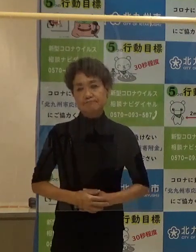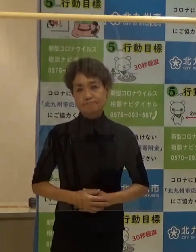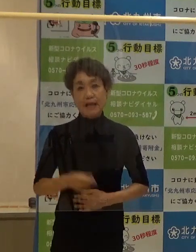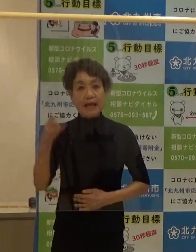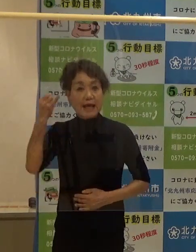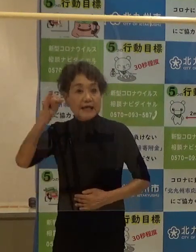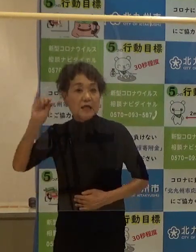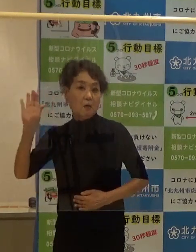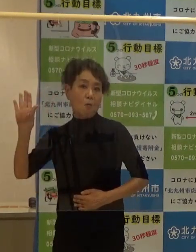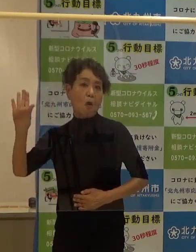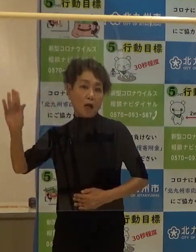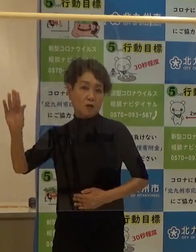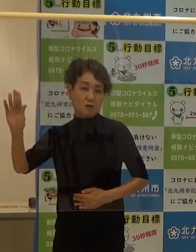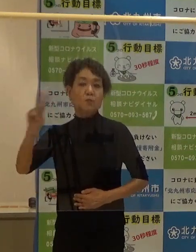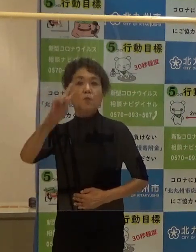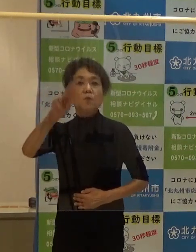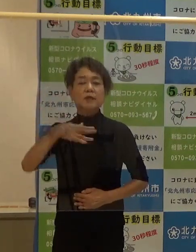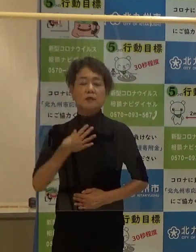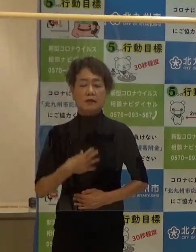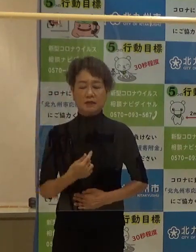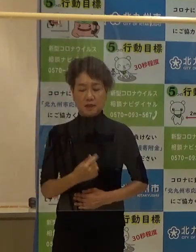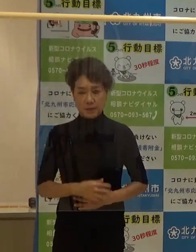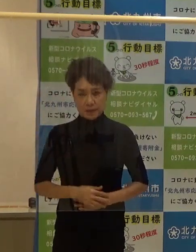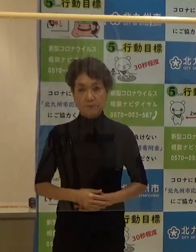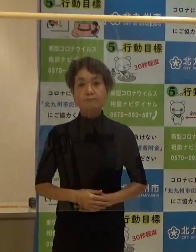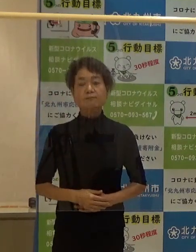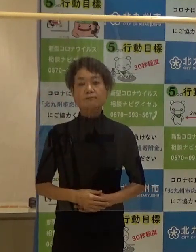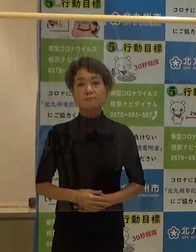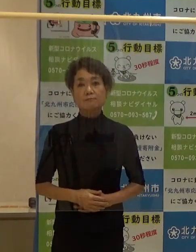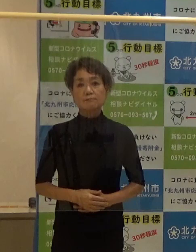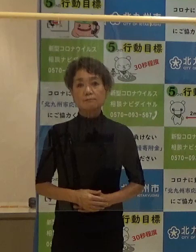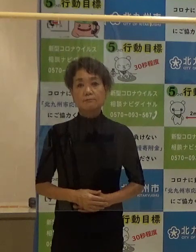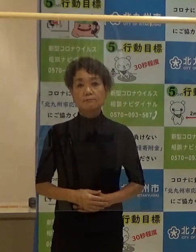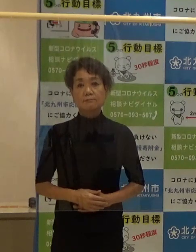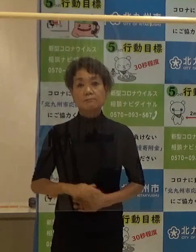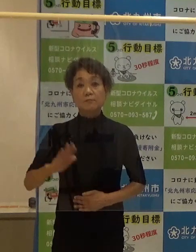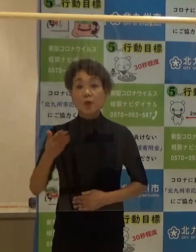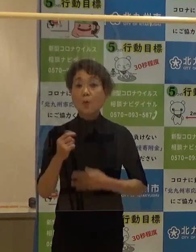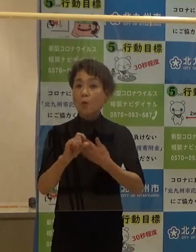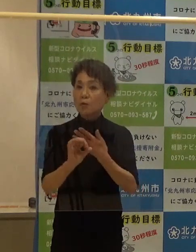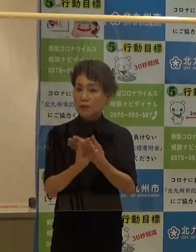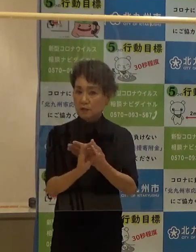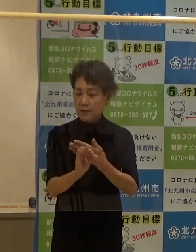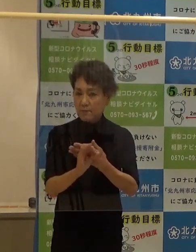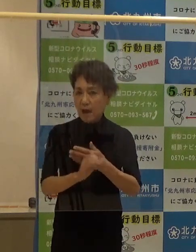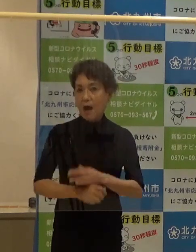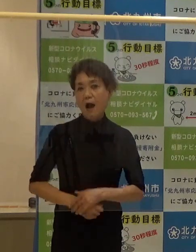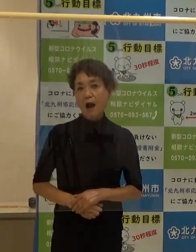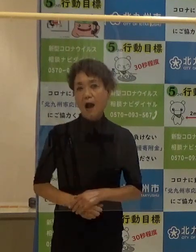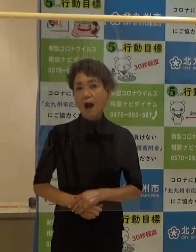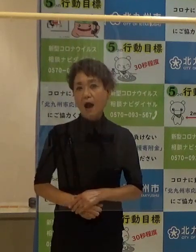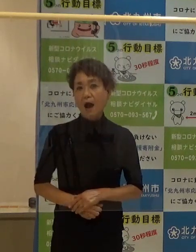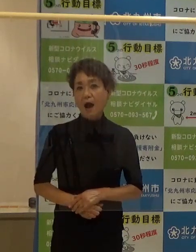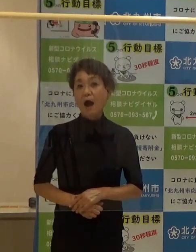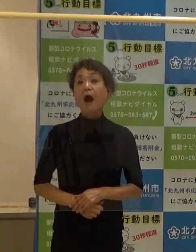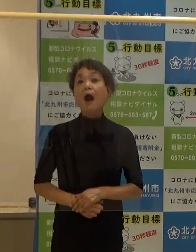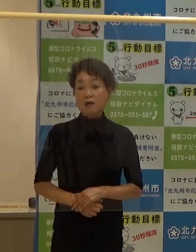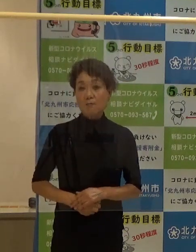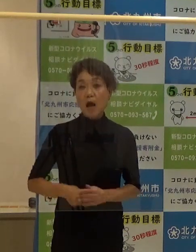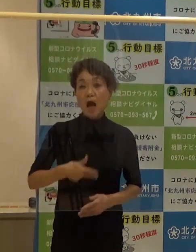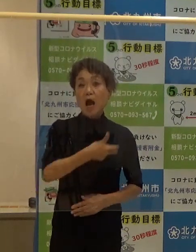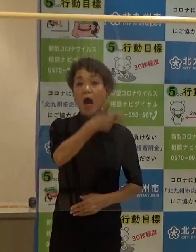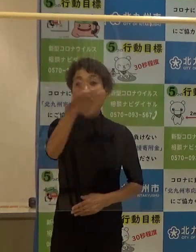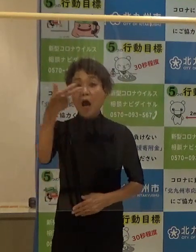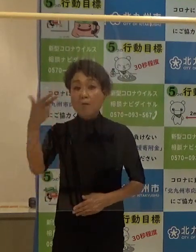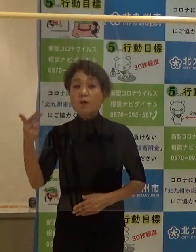見というのは理解ができます。ただ例えば今メディアドームで昨今